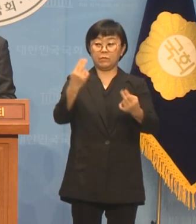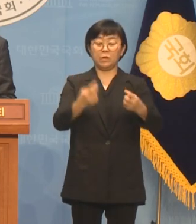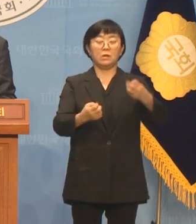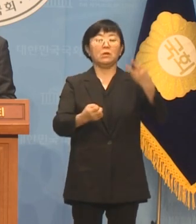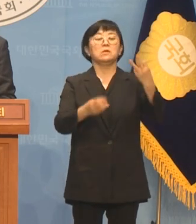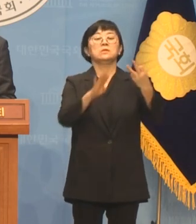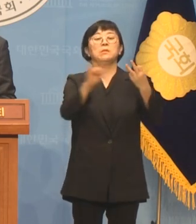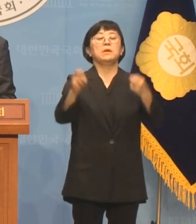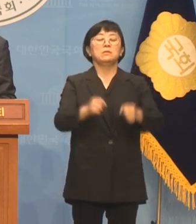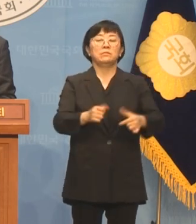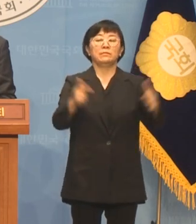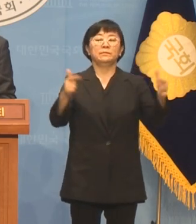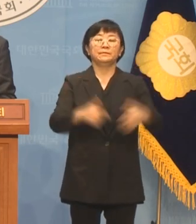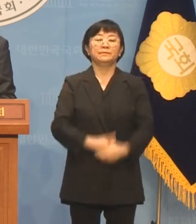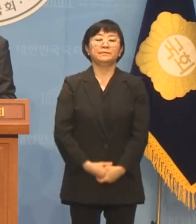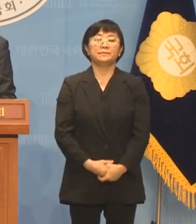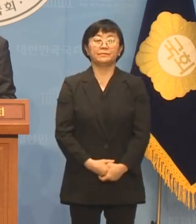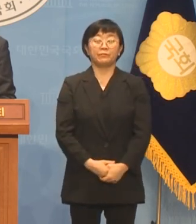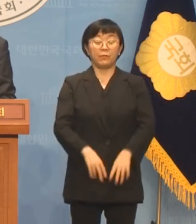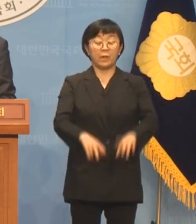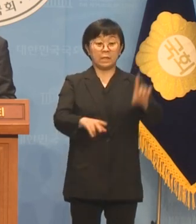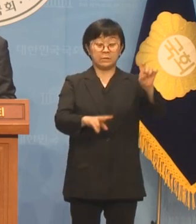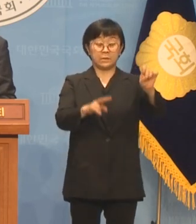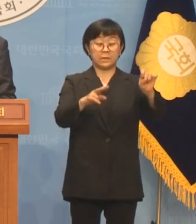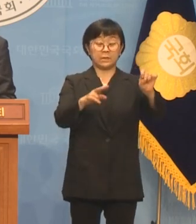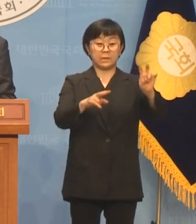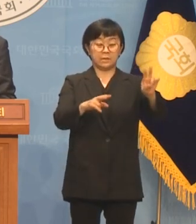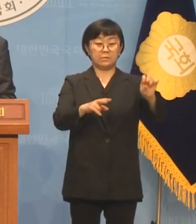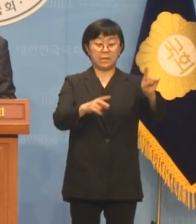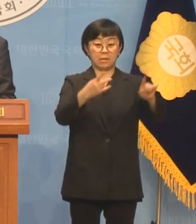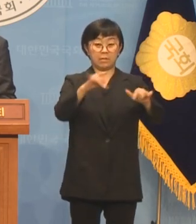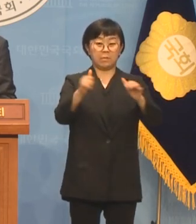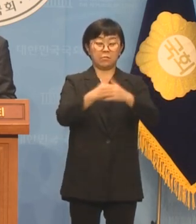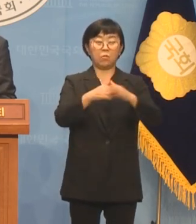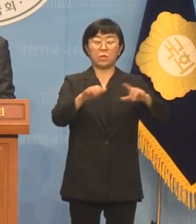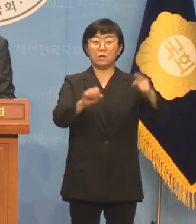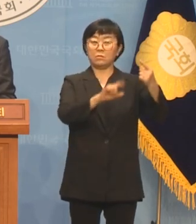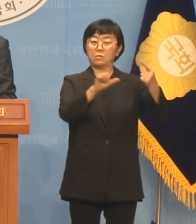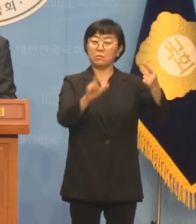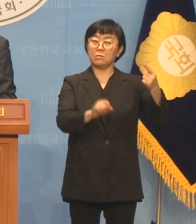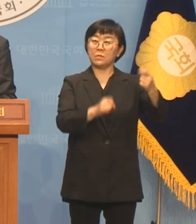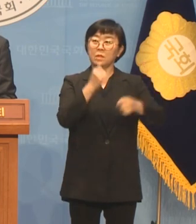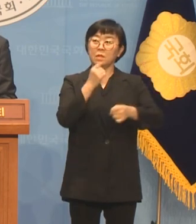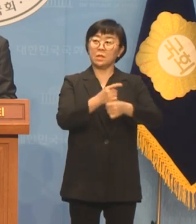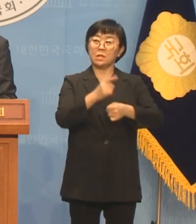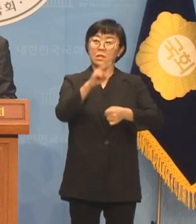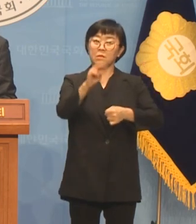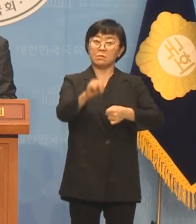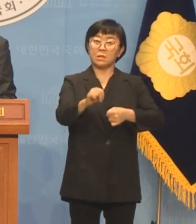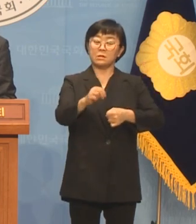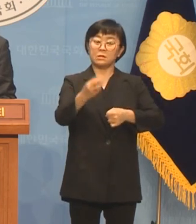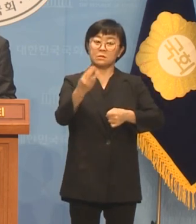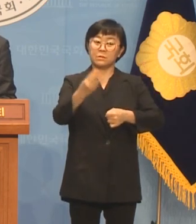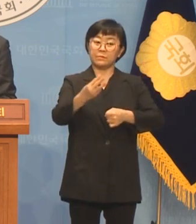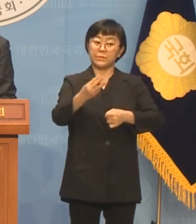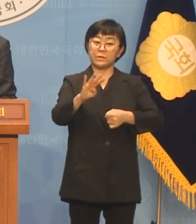이상 증가했습니다. 21대 국회에서는 올해 1월을 기준으로 이미 2만